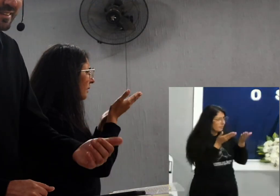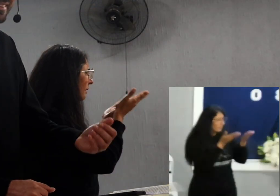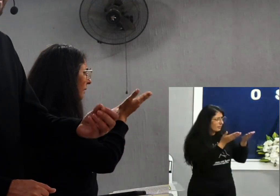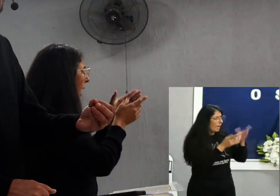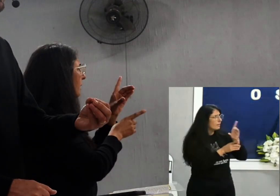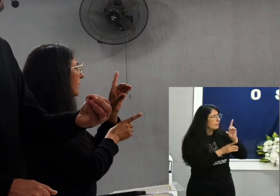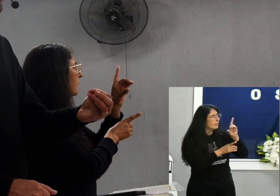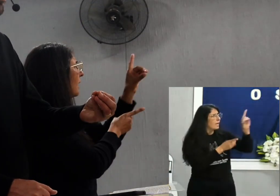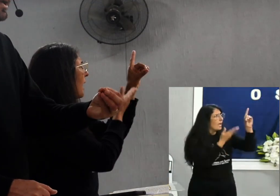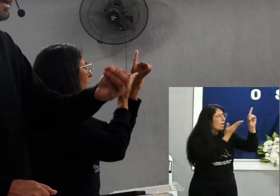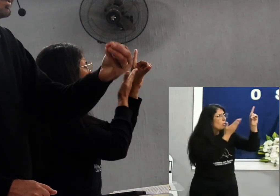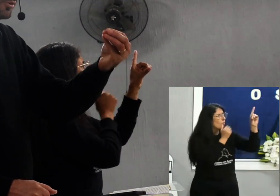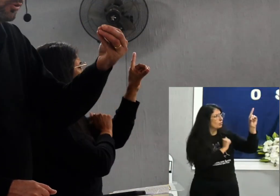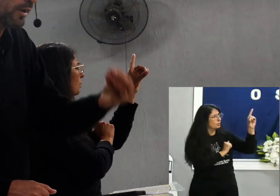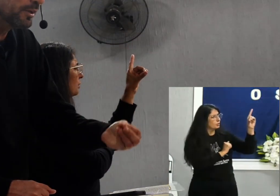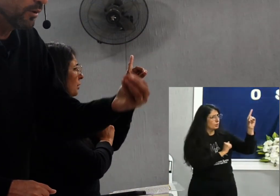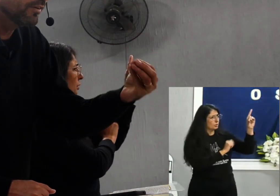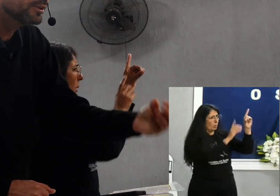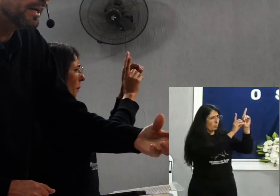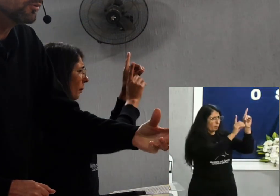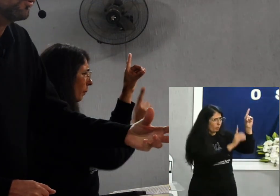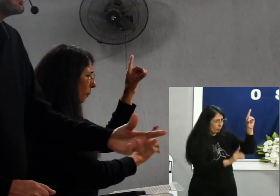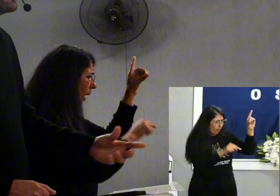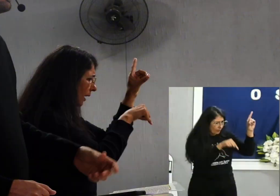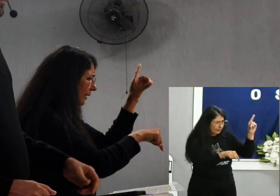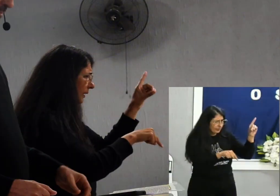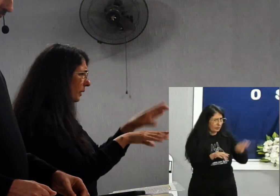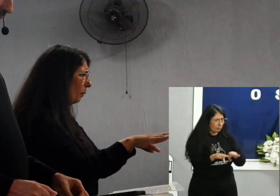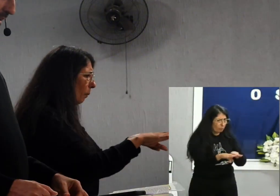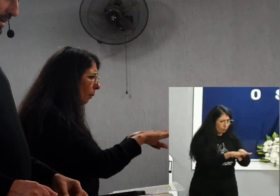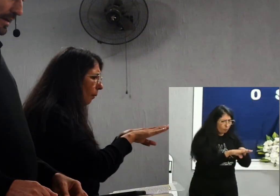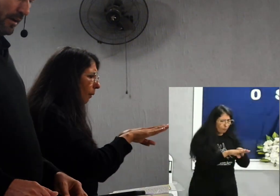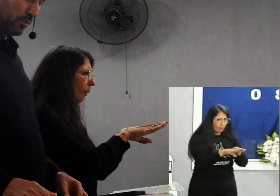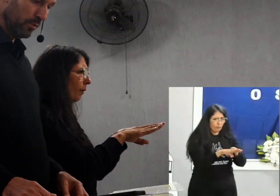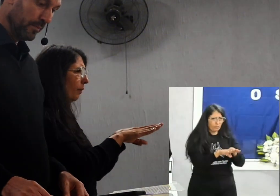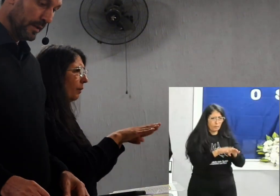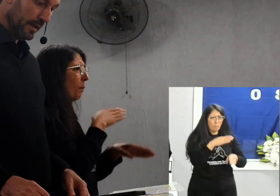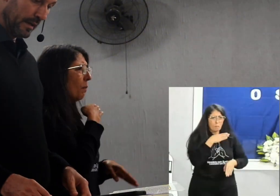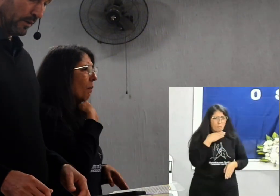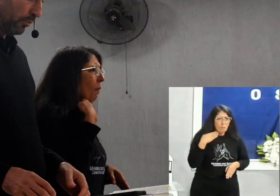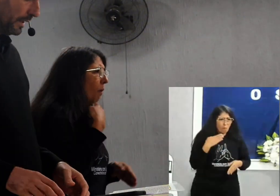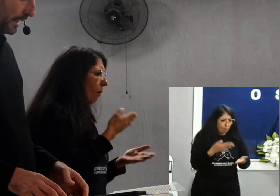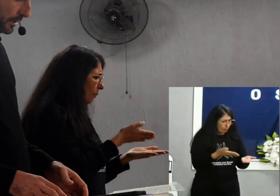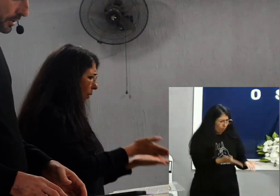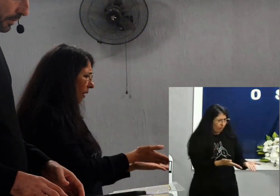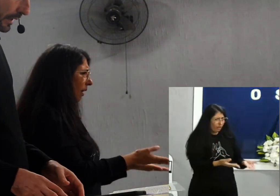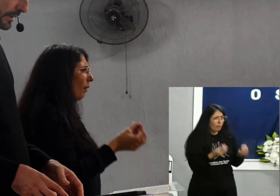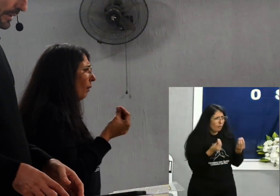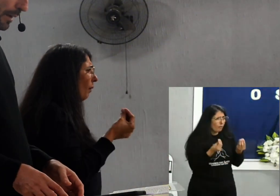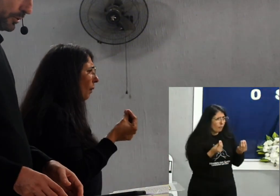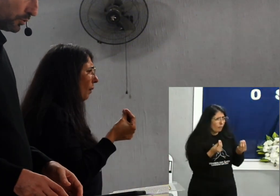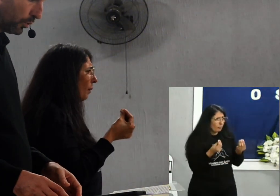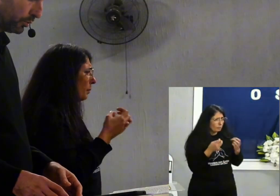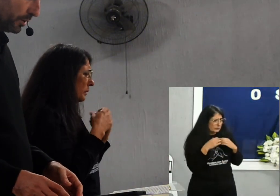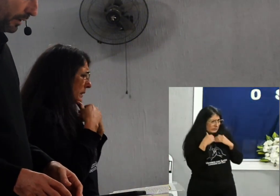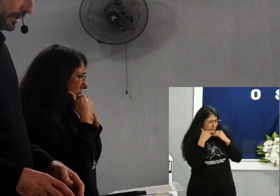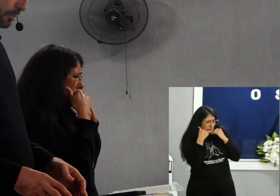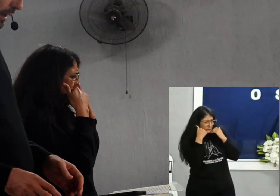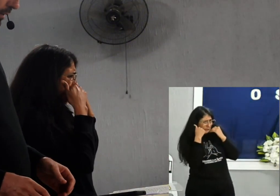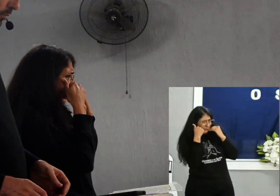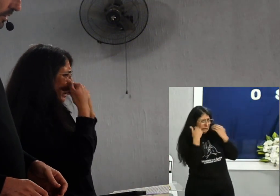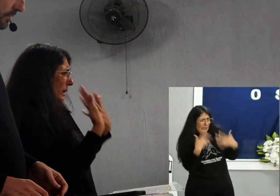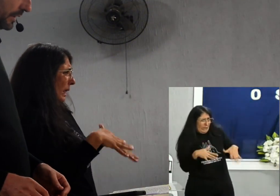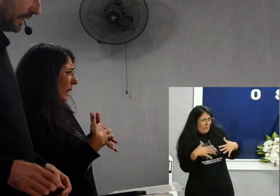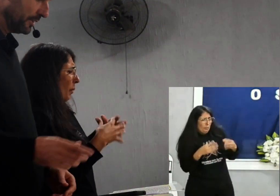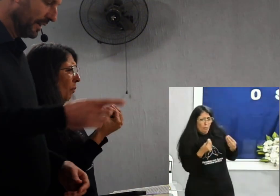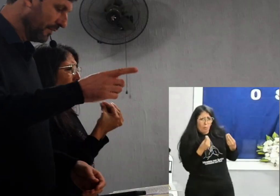como essa, como é a história que o Evangelho conta, é algo humilhante demais, absurdo demais